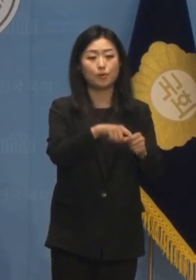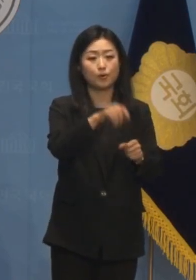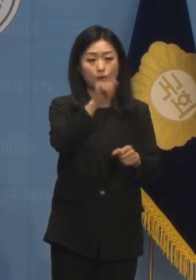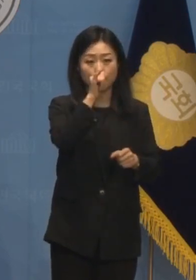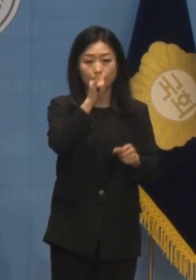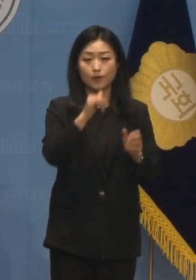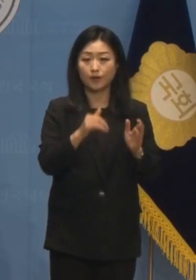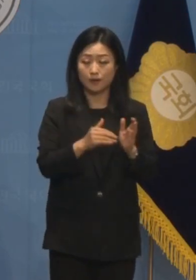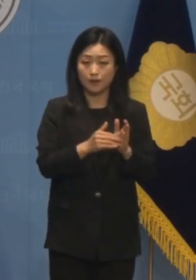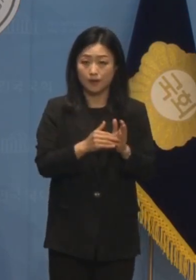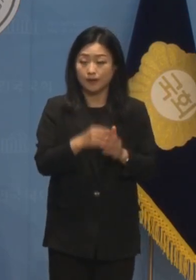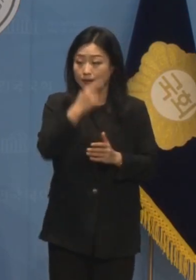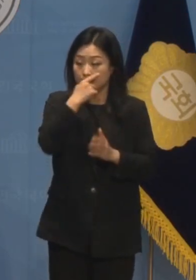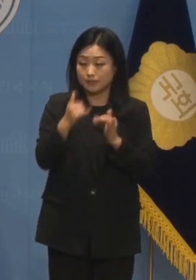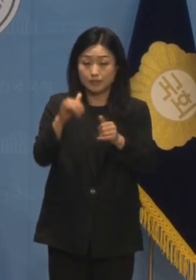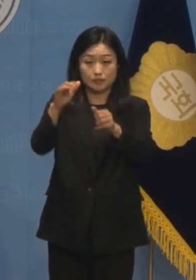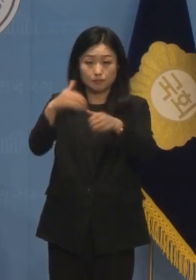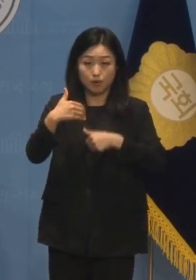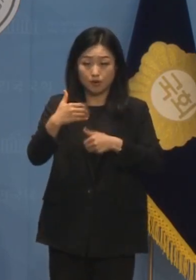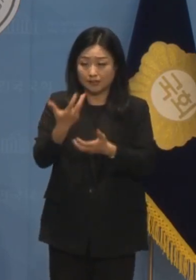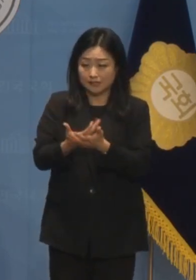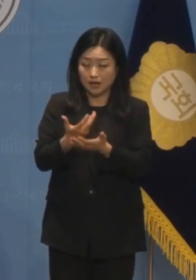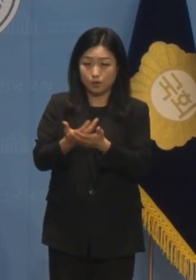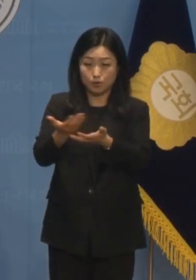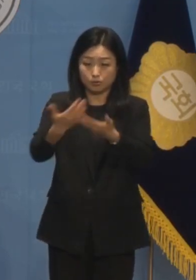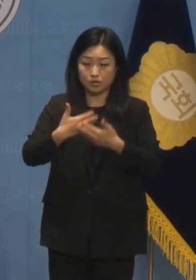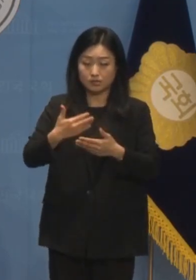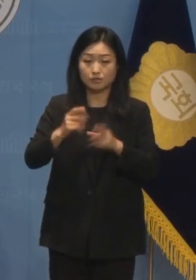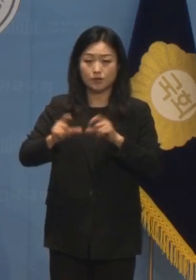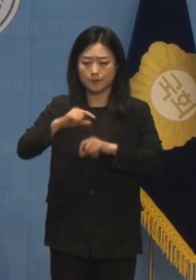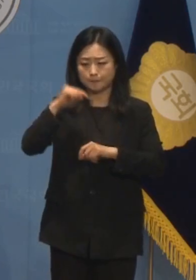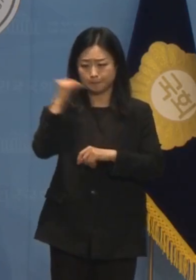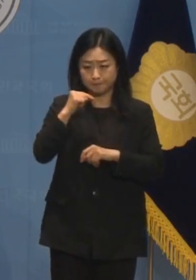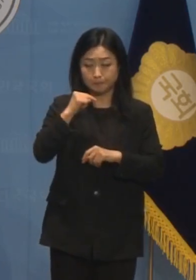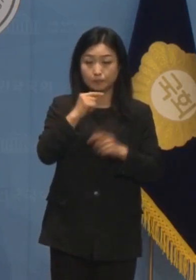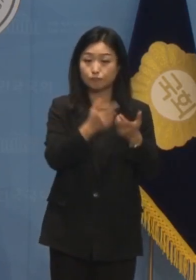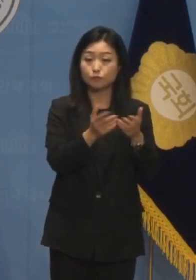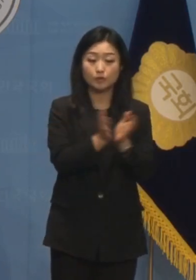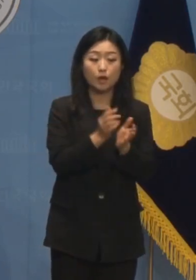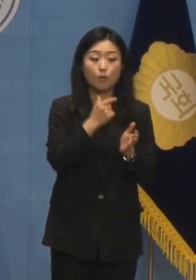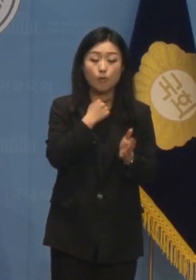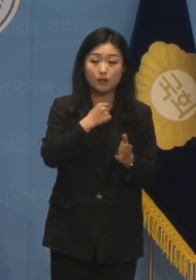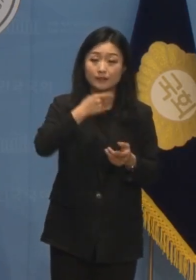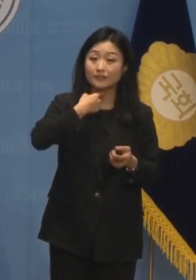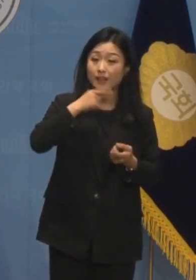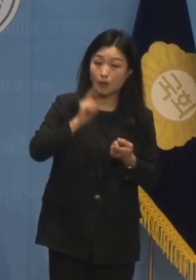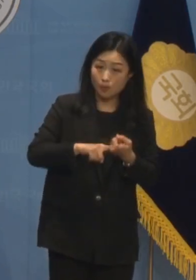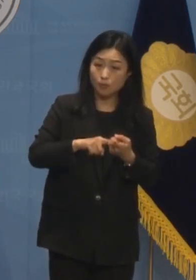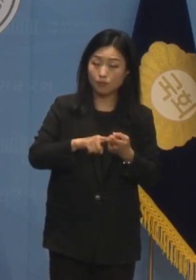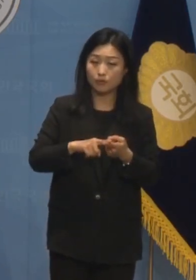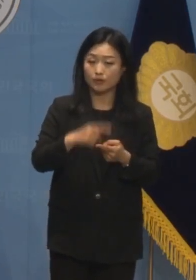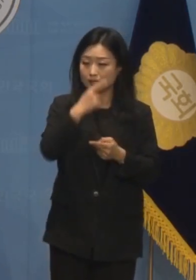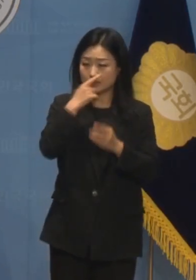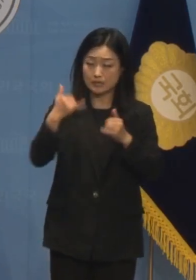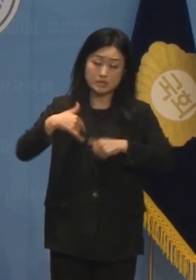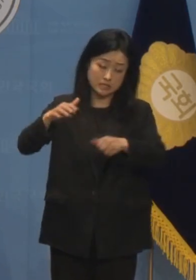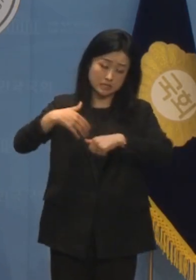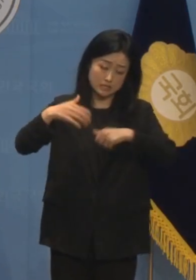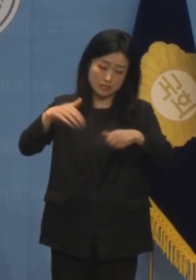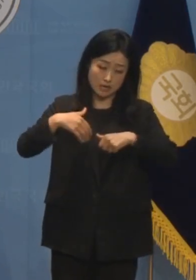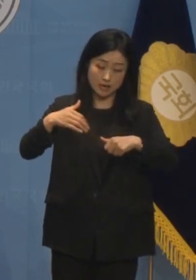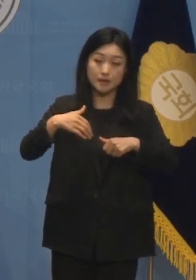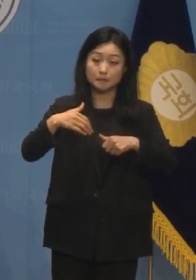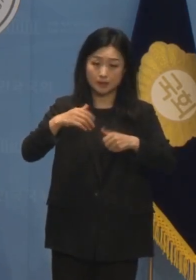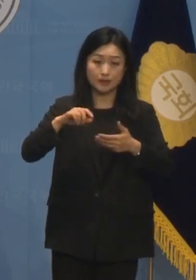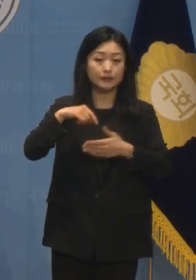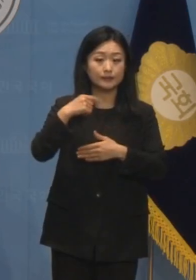있습니다 증인 출석 자료 제출 요구 권한을 강화해 민주당의 입맛에 맞게 증인 참고인을 강제로